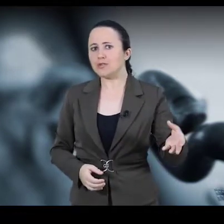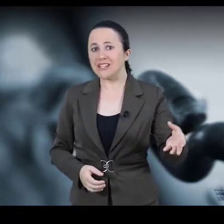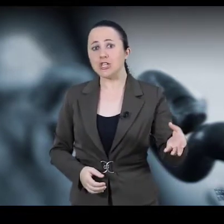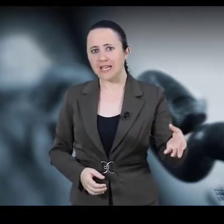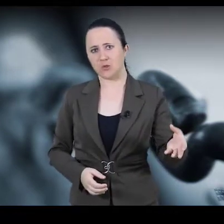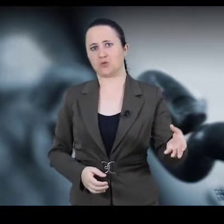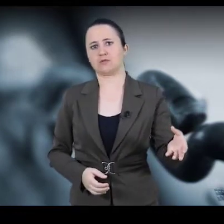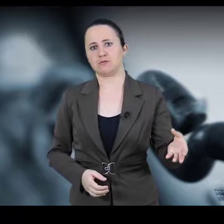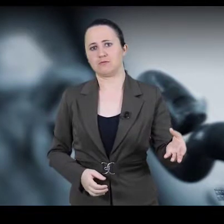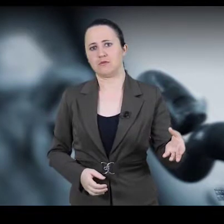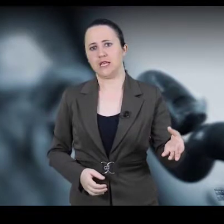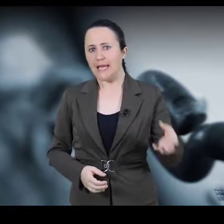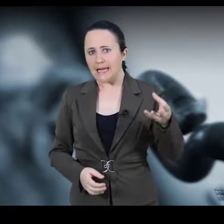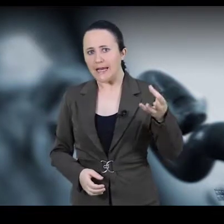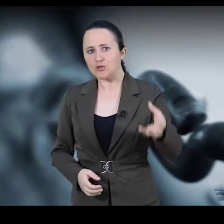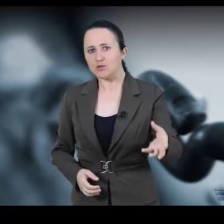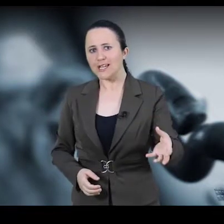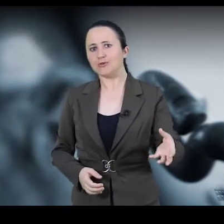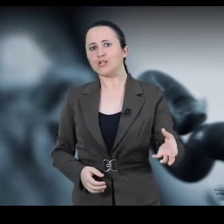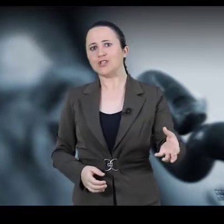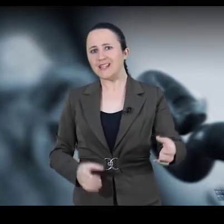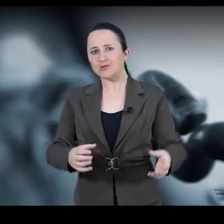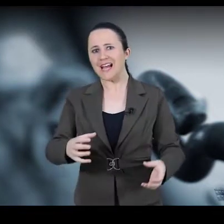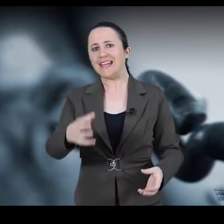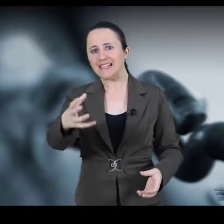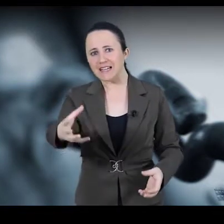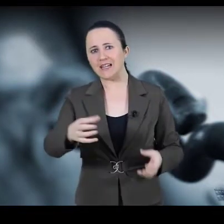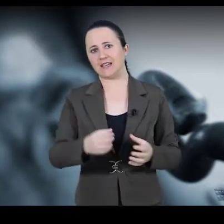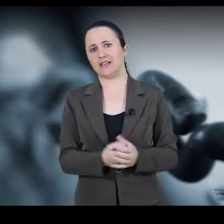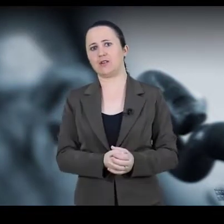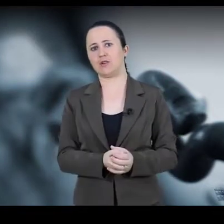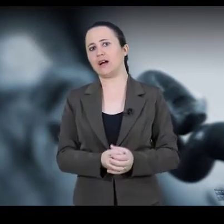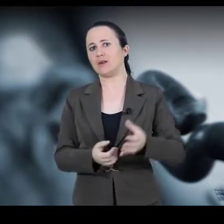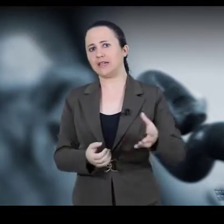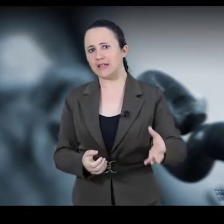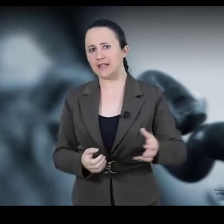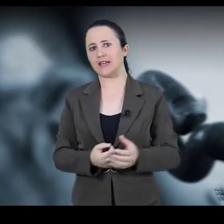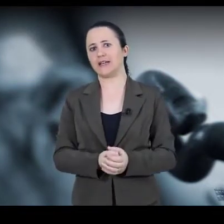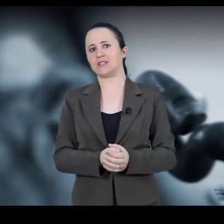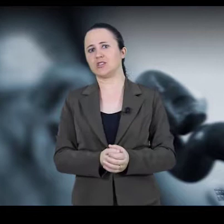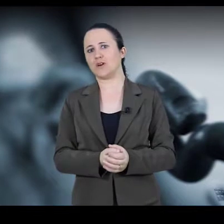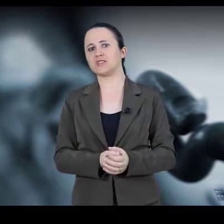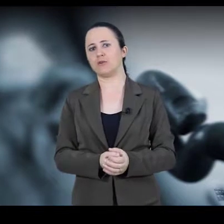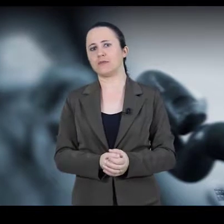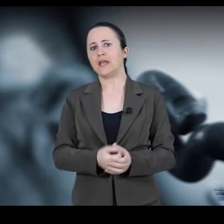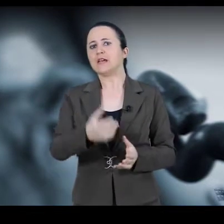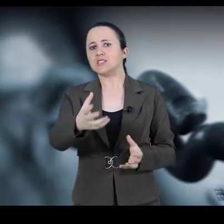de direitos. Ele é um sujeito de direitos, ainda que naquele local, ainda que naquela situação. Se ele é